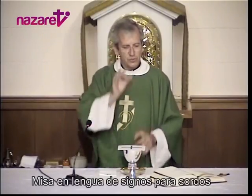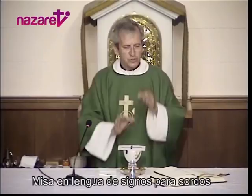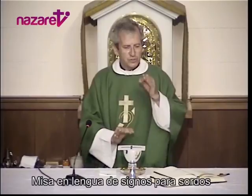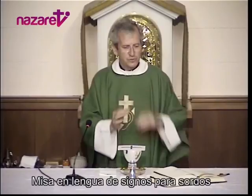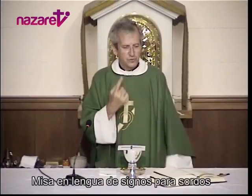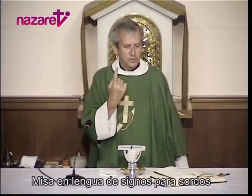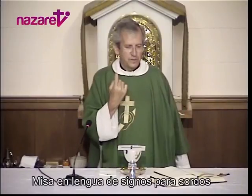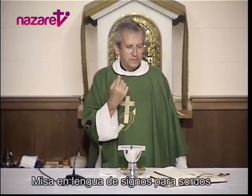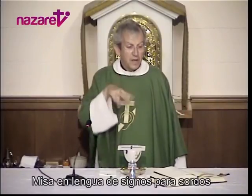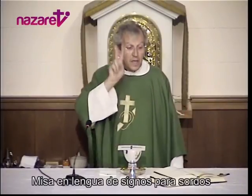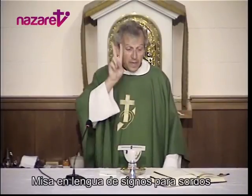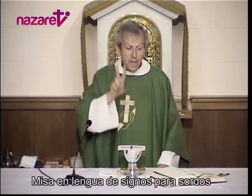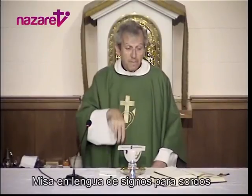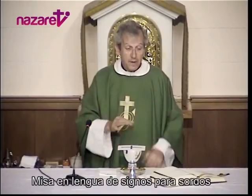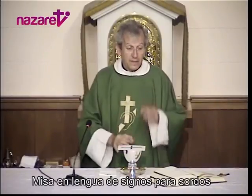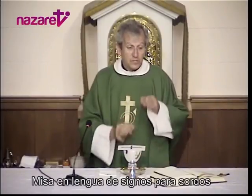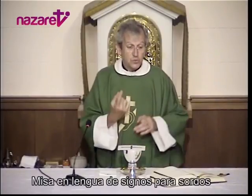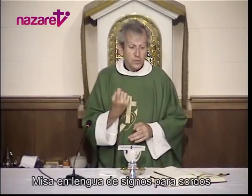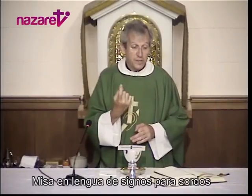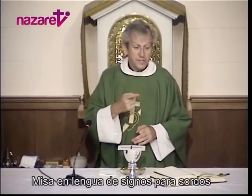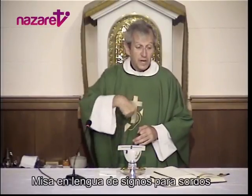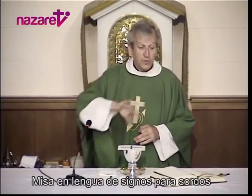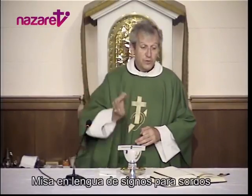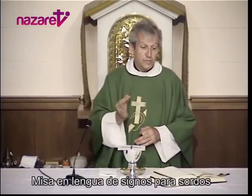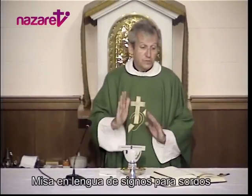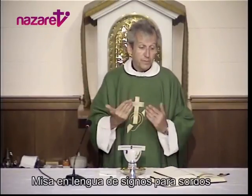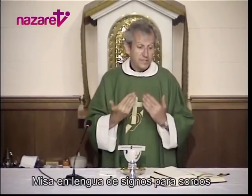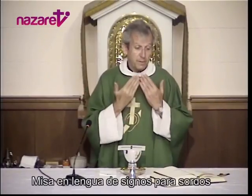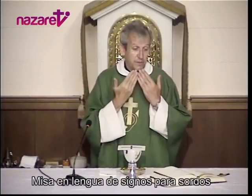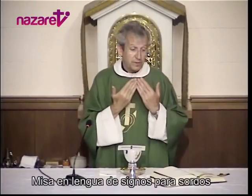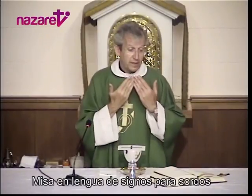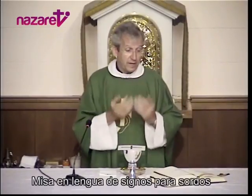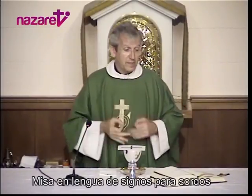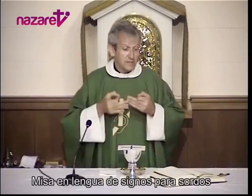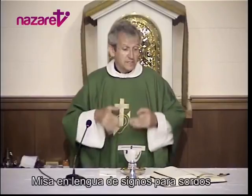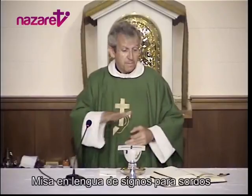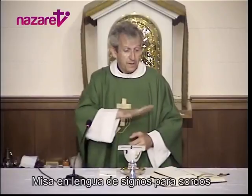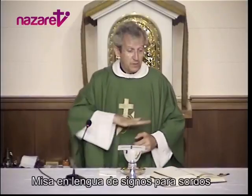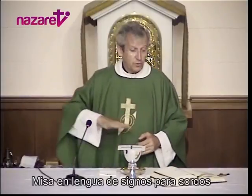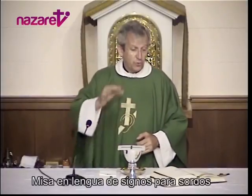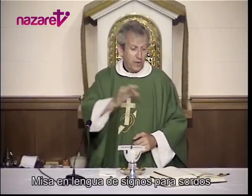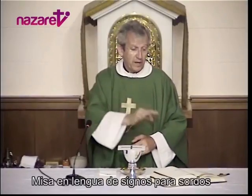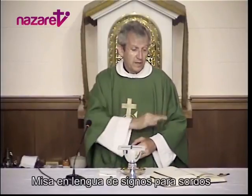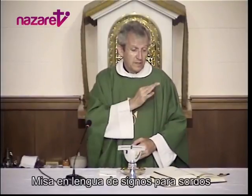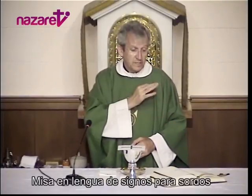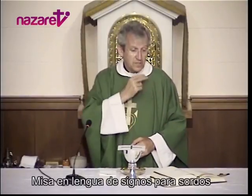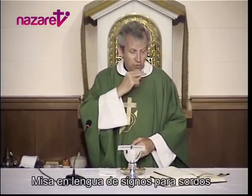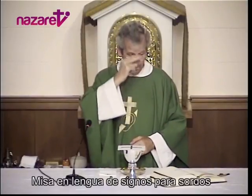Es justo y necesario. En verdad es justo y necesario. Es nuestro deber y salvación darte gracias siempre y en todo lugar, Señor,